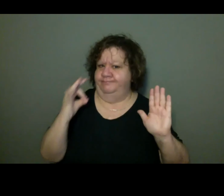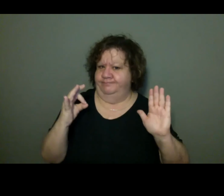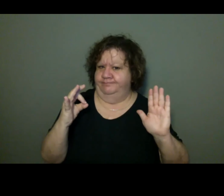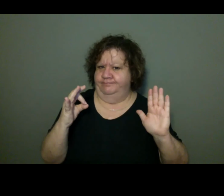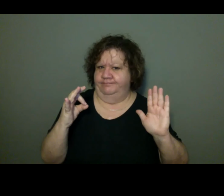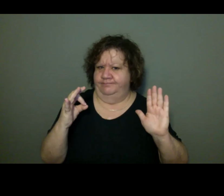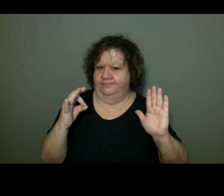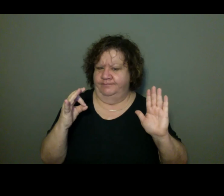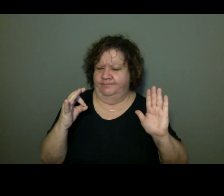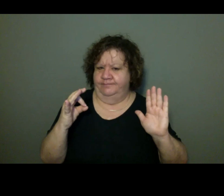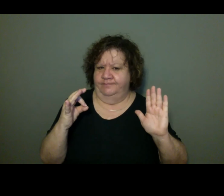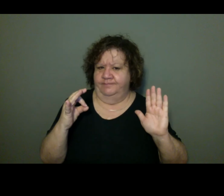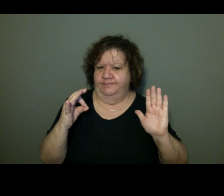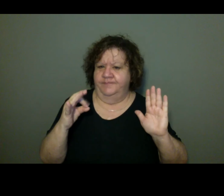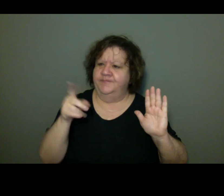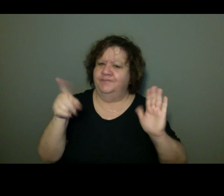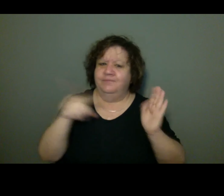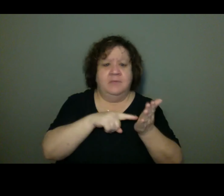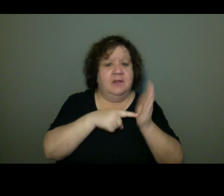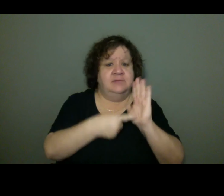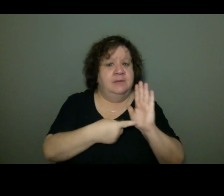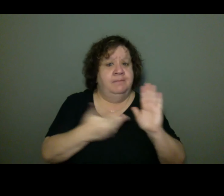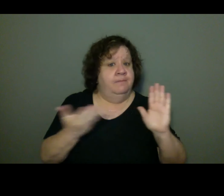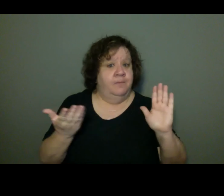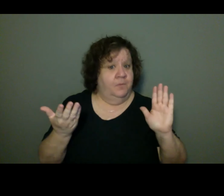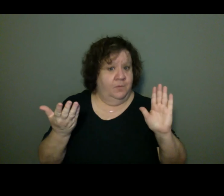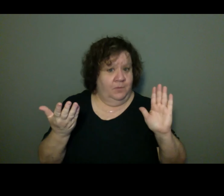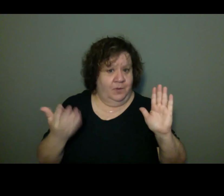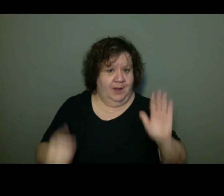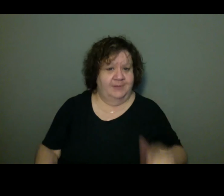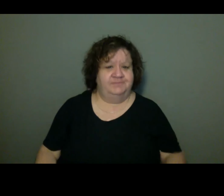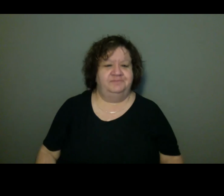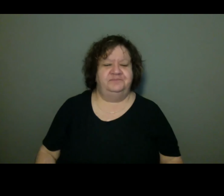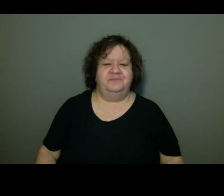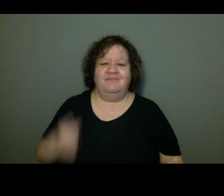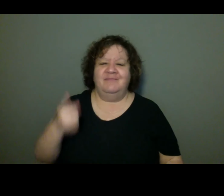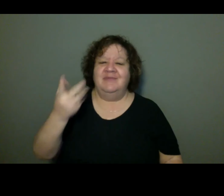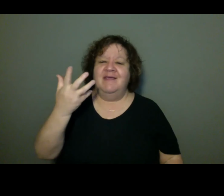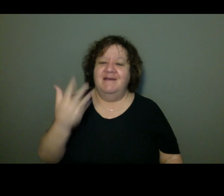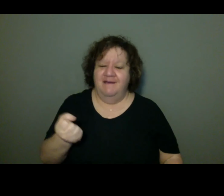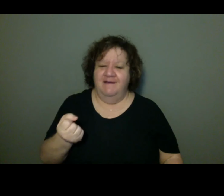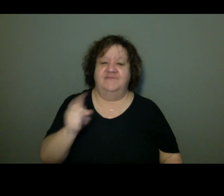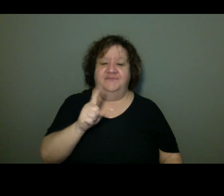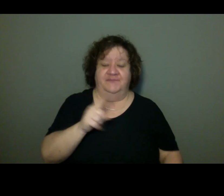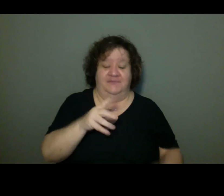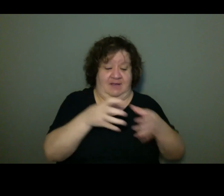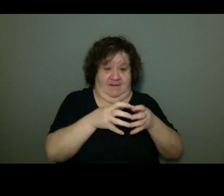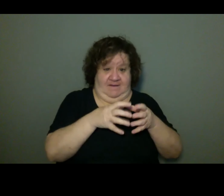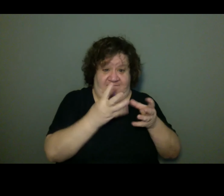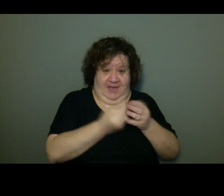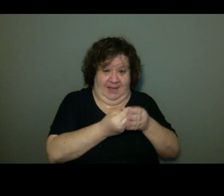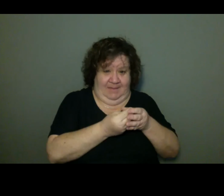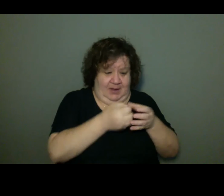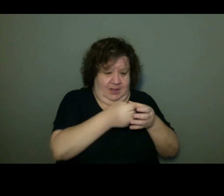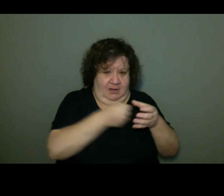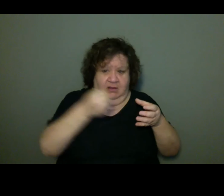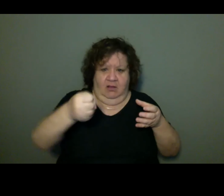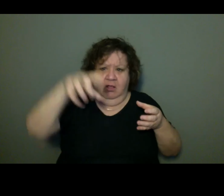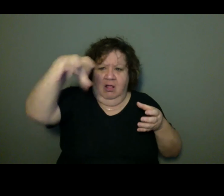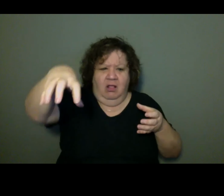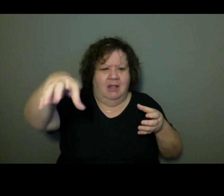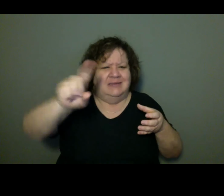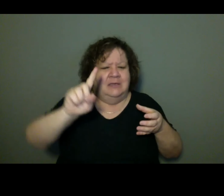donde hay también conocimientos muy concretos con respecto a lo que es los sistemas